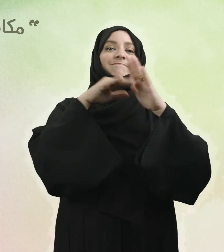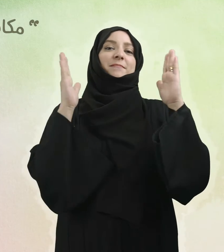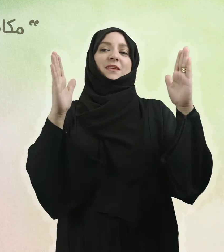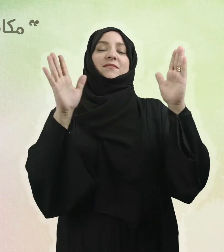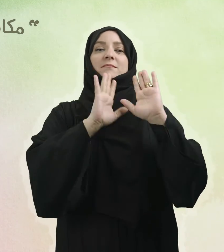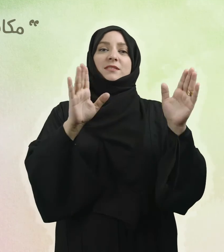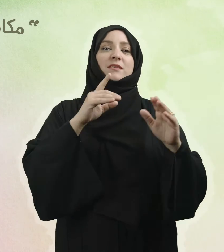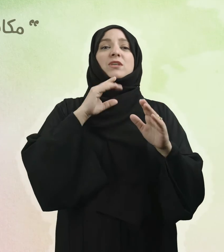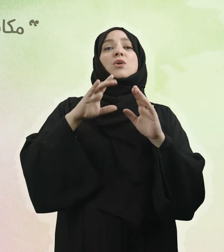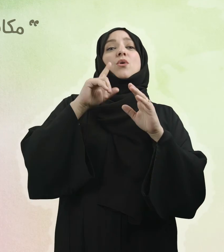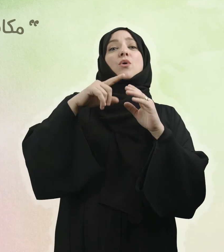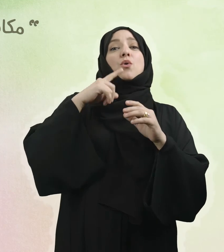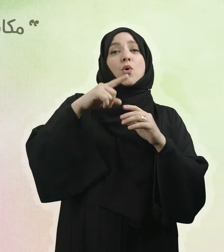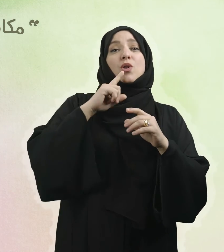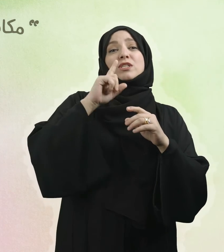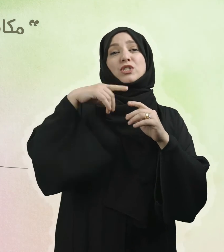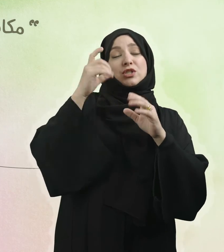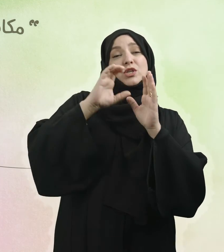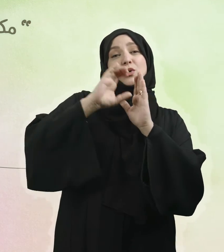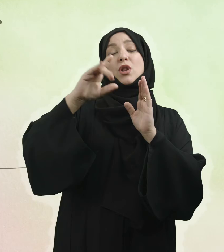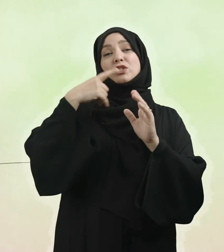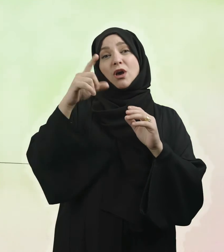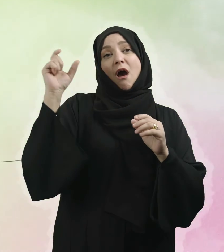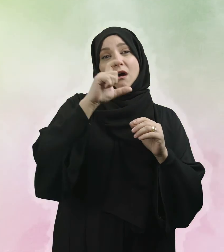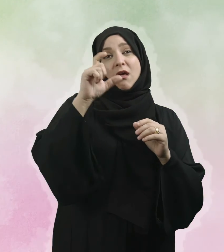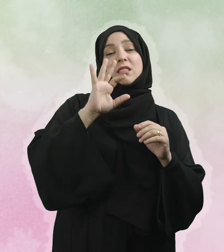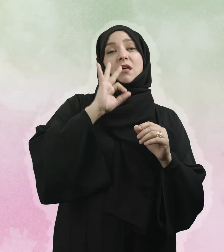الذي تزيد مدة خدمته على 25 سنة